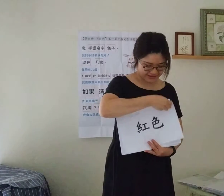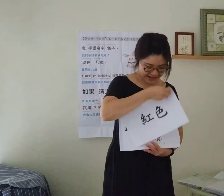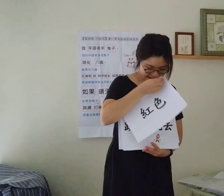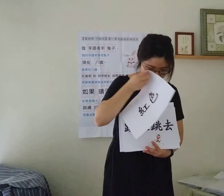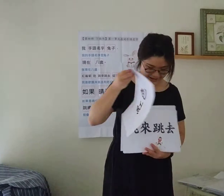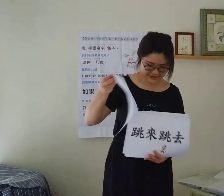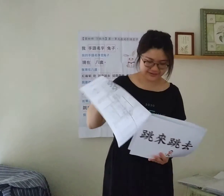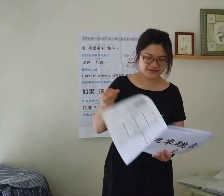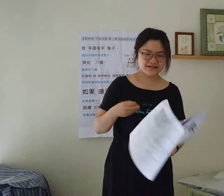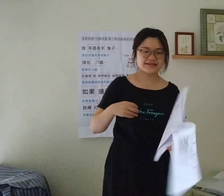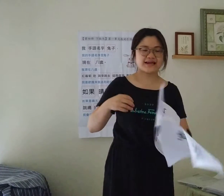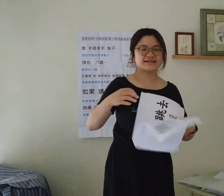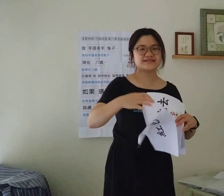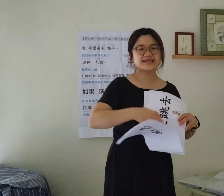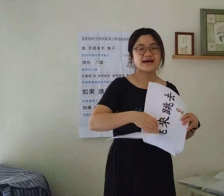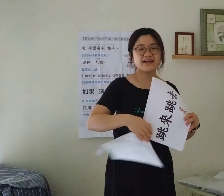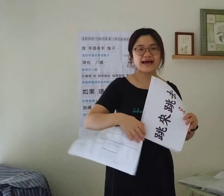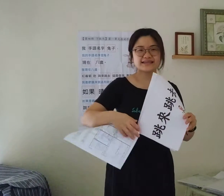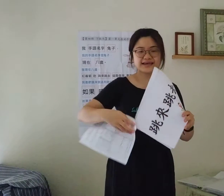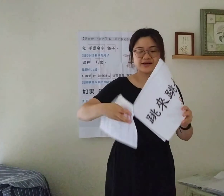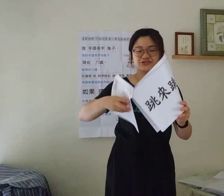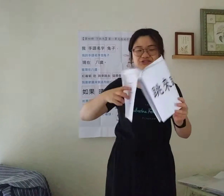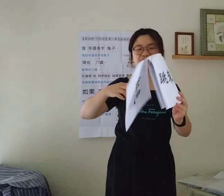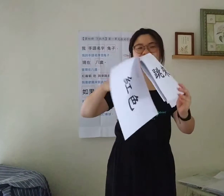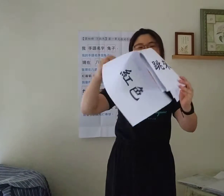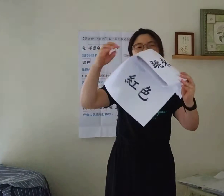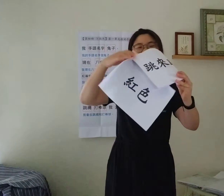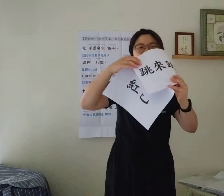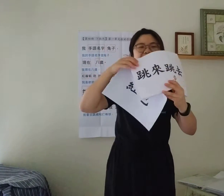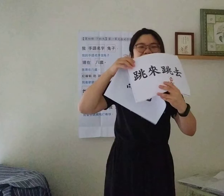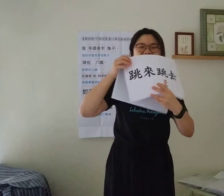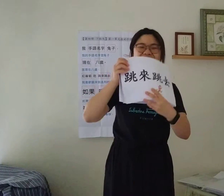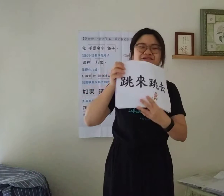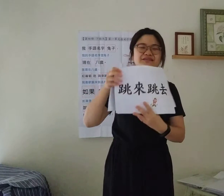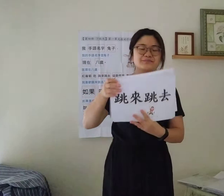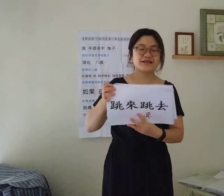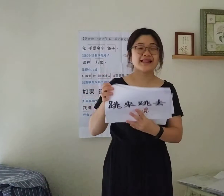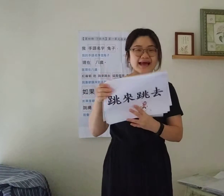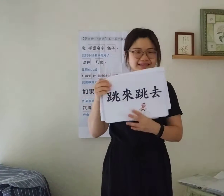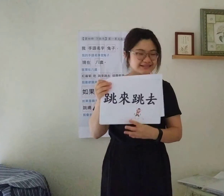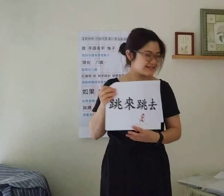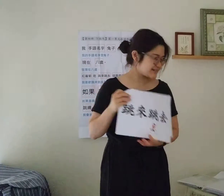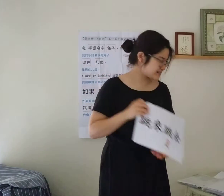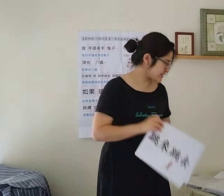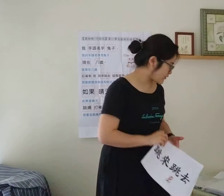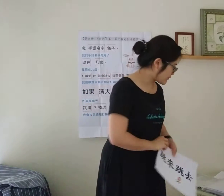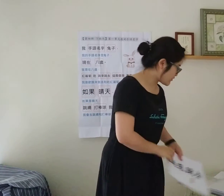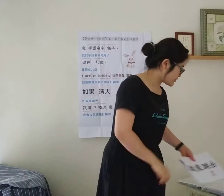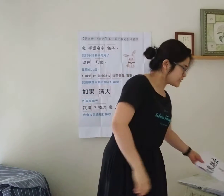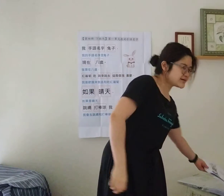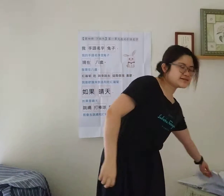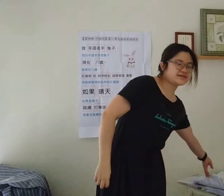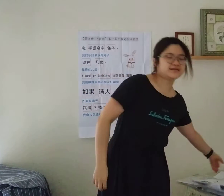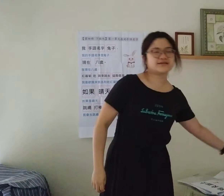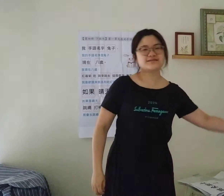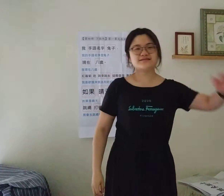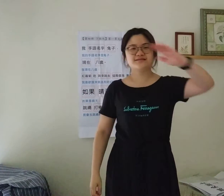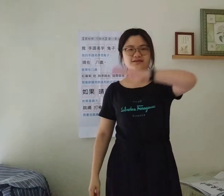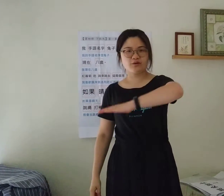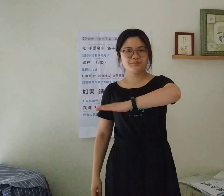再来看哦，再来是跳来跳去，也要借用你们两只手哦。这里一只是手臂，